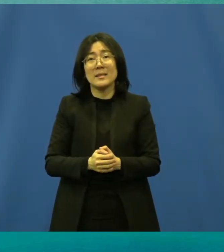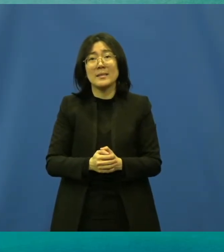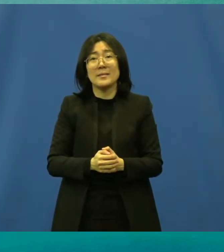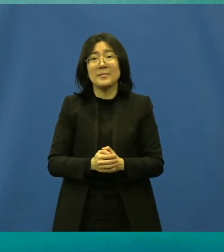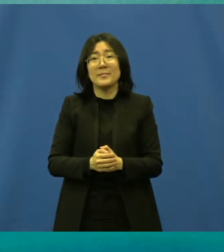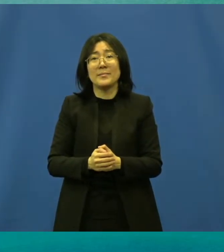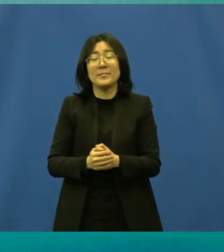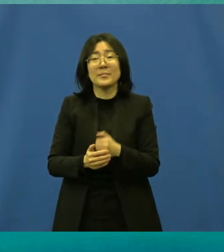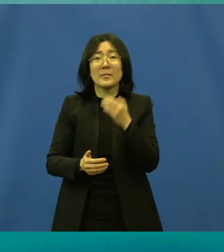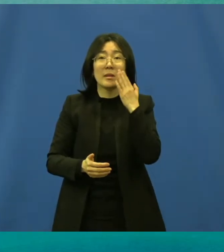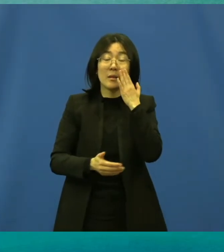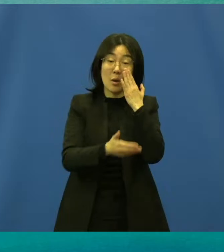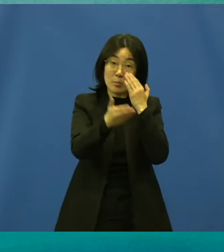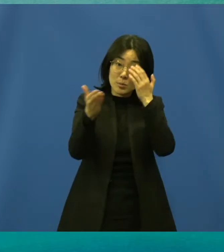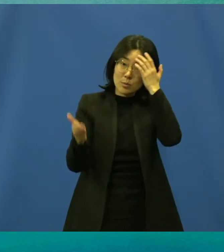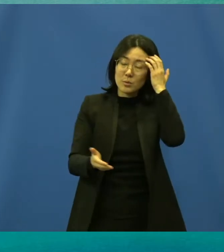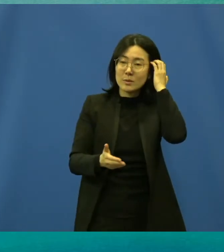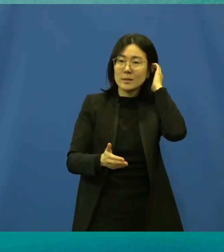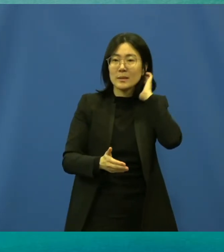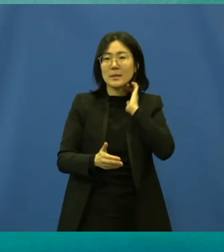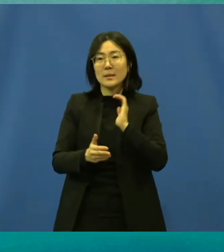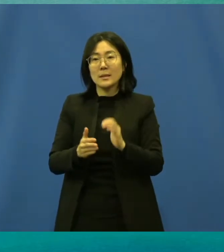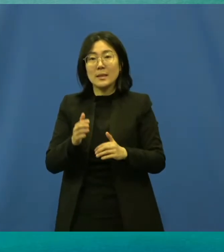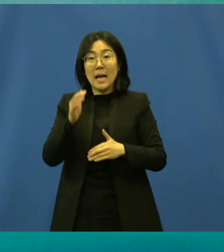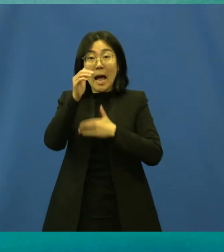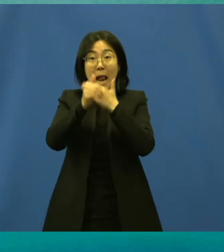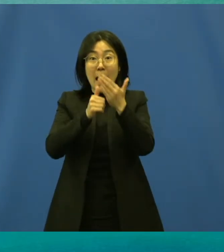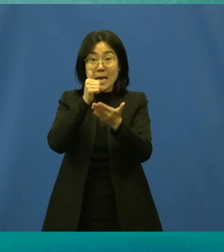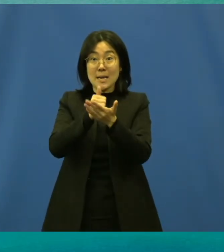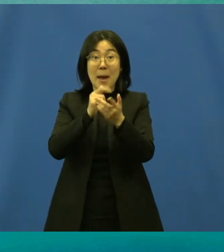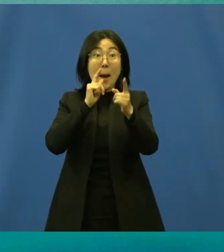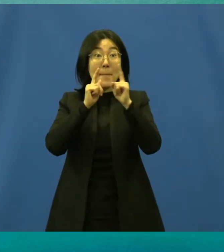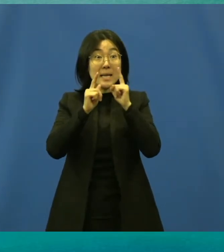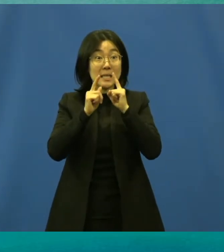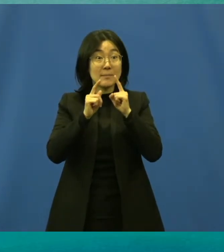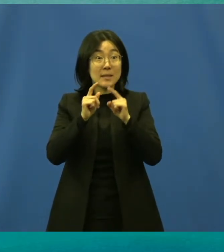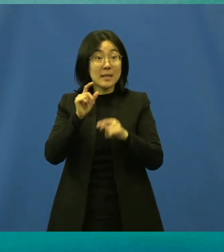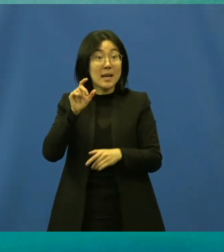자, 그러므로 여러분, 하나님의 말씀을 들을 때